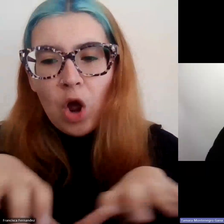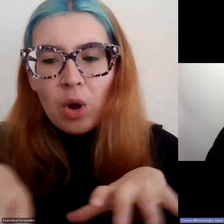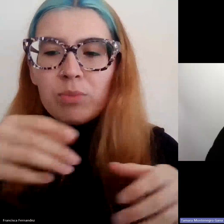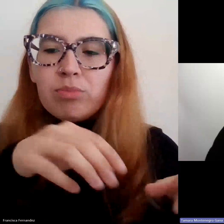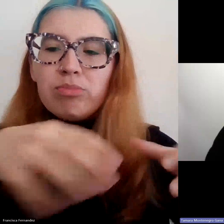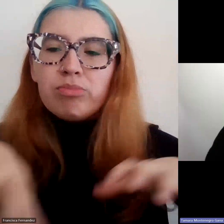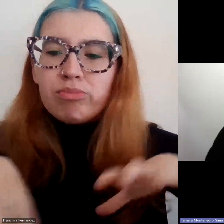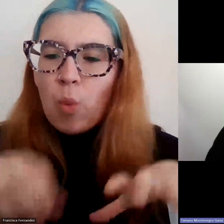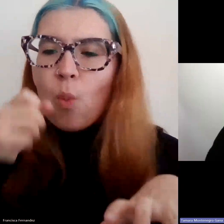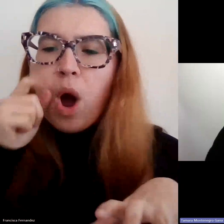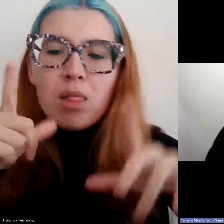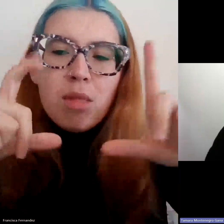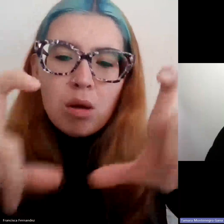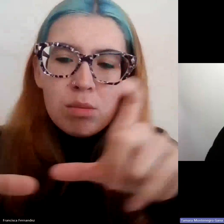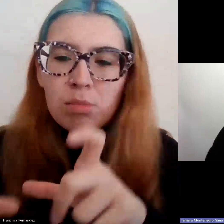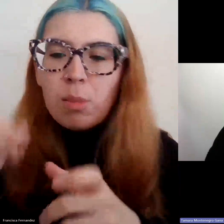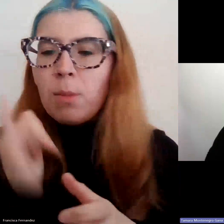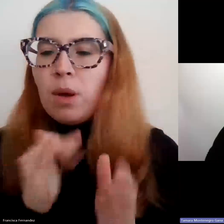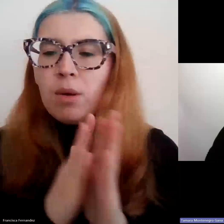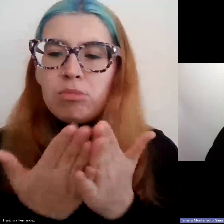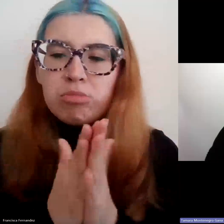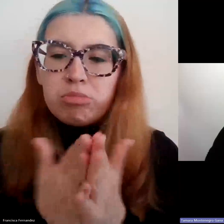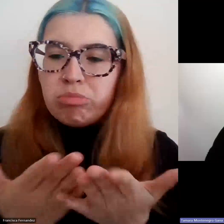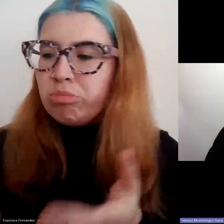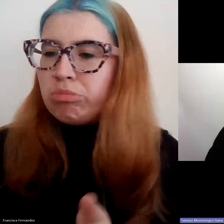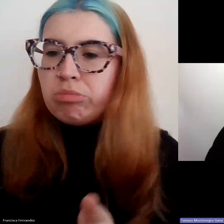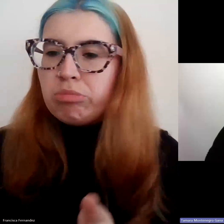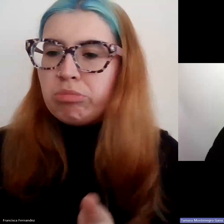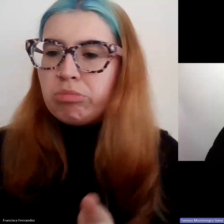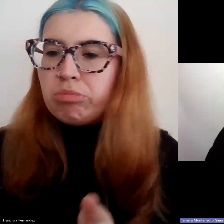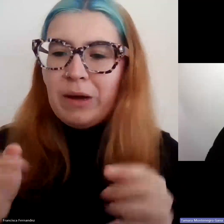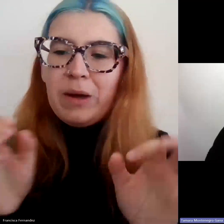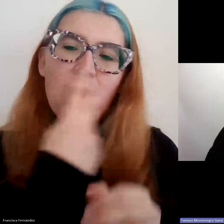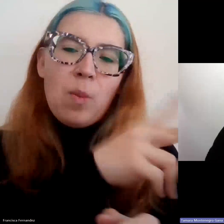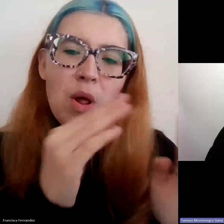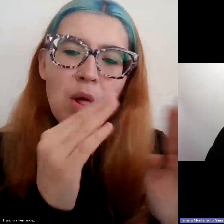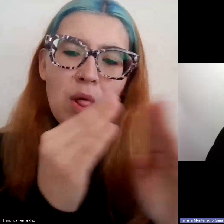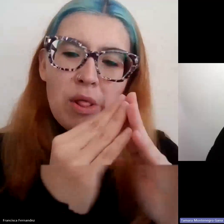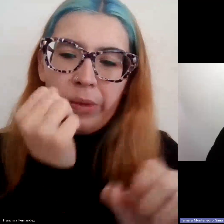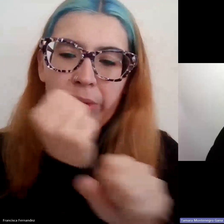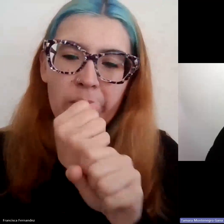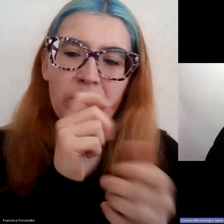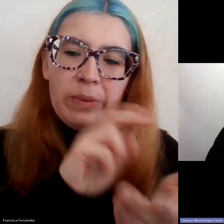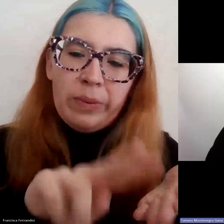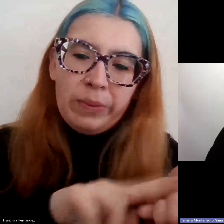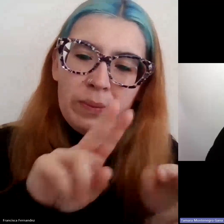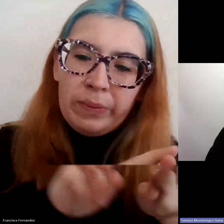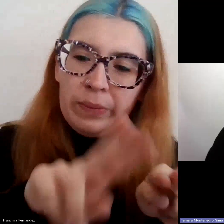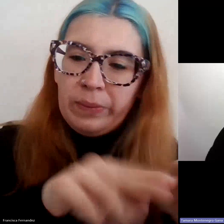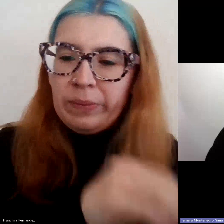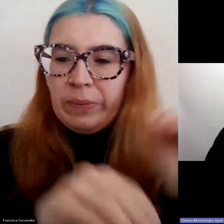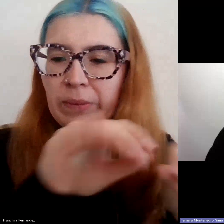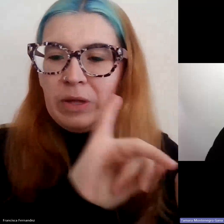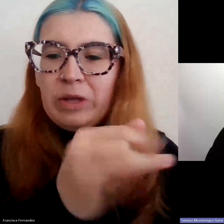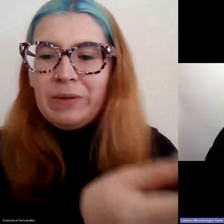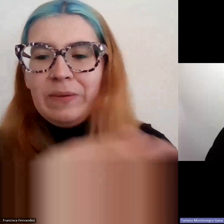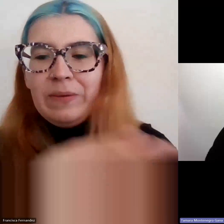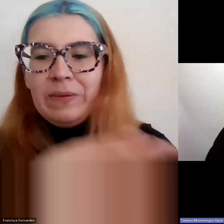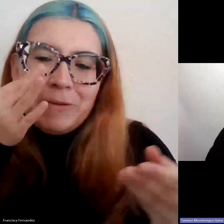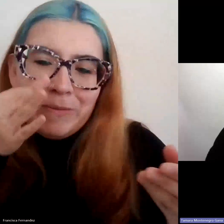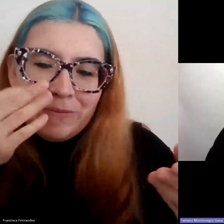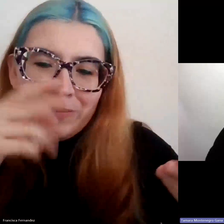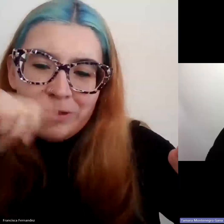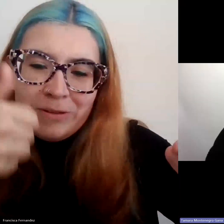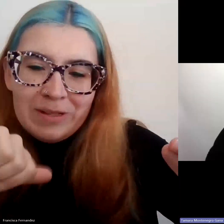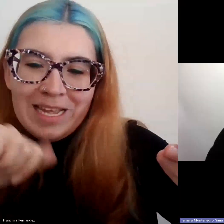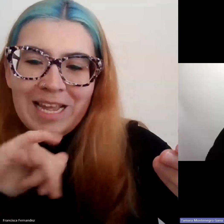sentirse mejor. También fuimos haciendo actividades con dibujos, siempre con sus cuadernos, viendo en su casa los trabajos,